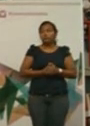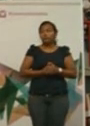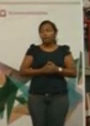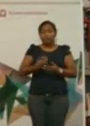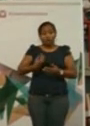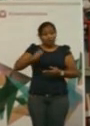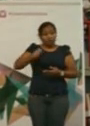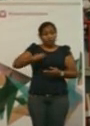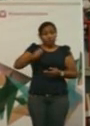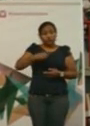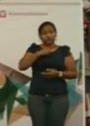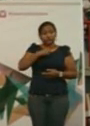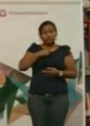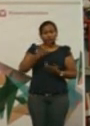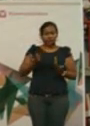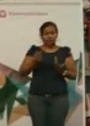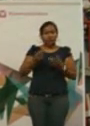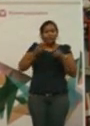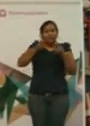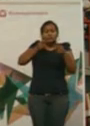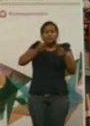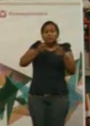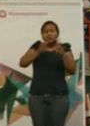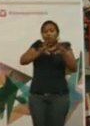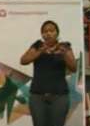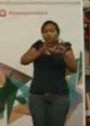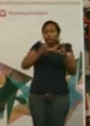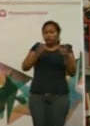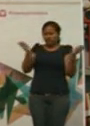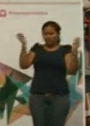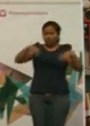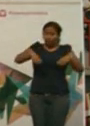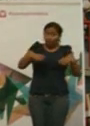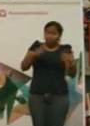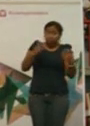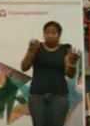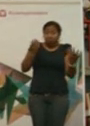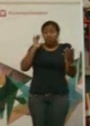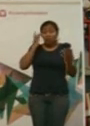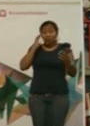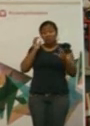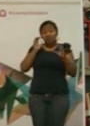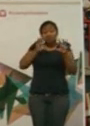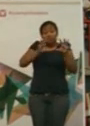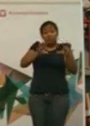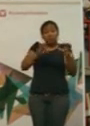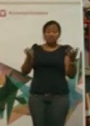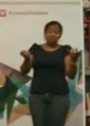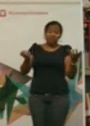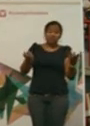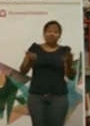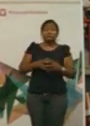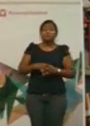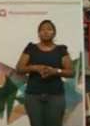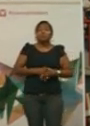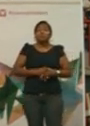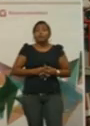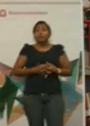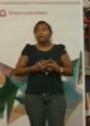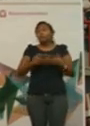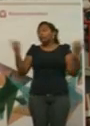inclusive, livros sobre o que teria sido do mundo se a Segunda Guerra Mundial tivesse tido uma virada diferente, né?